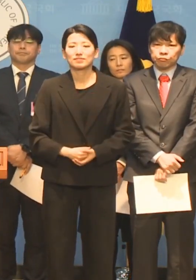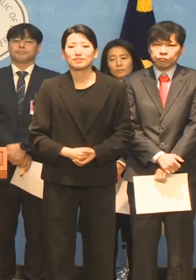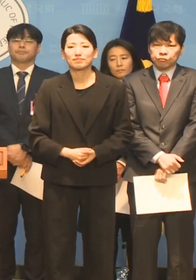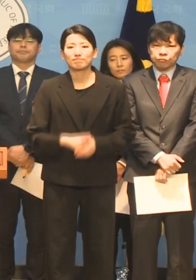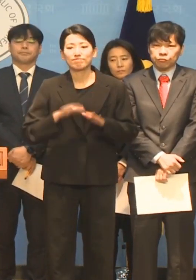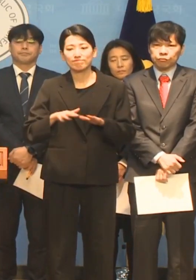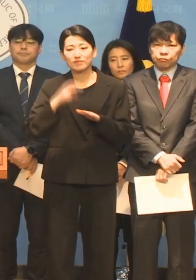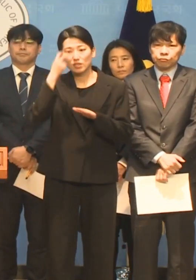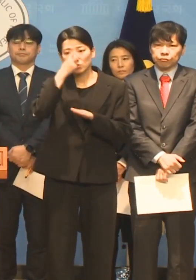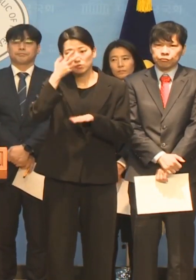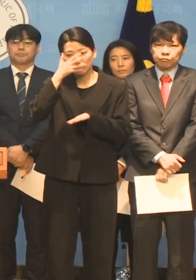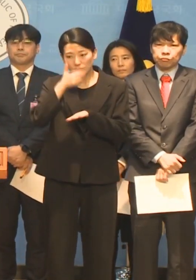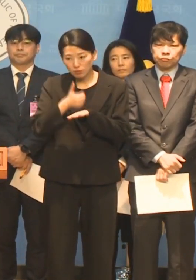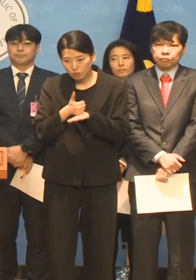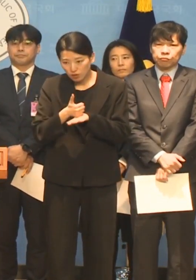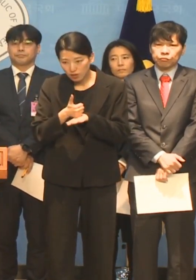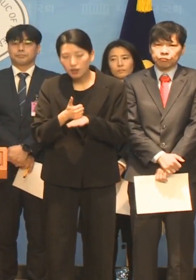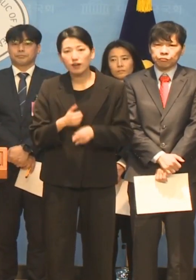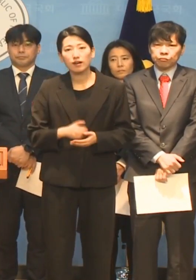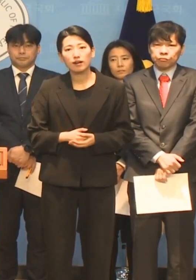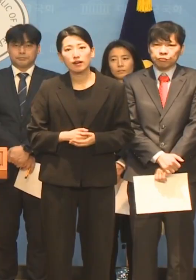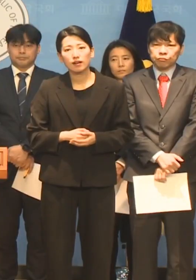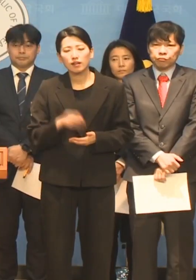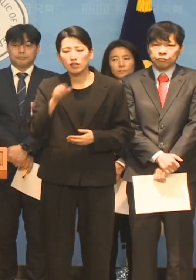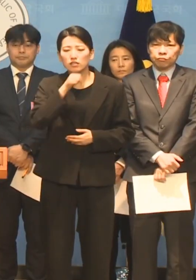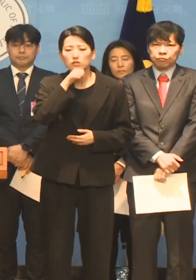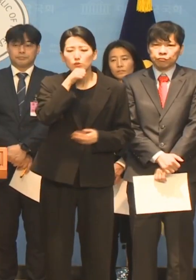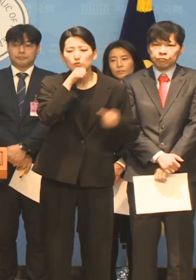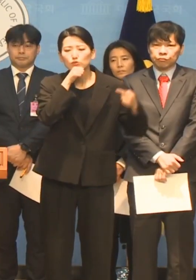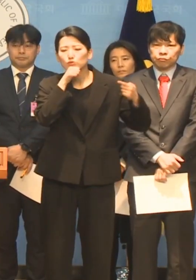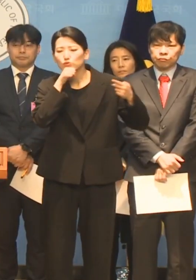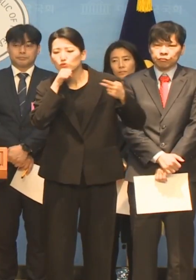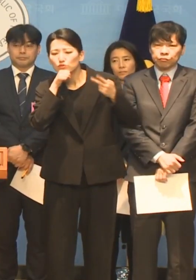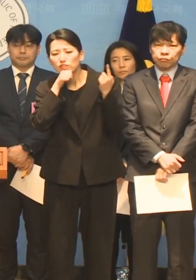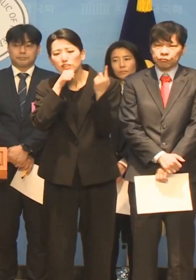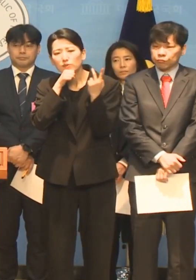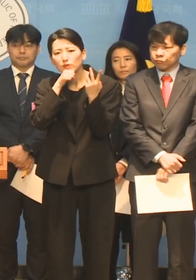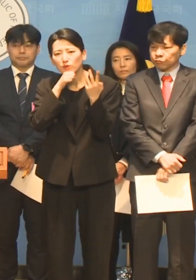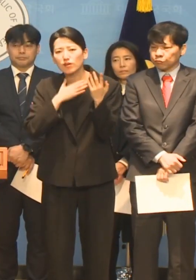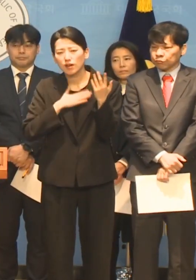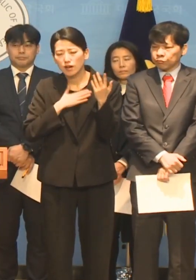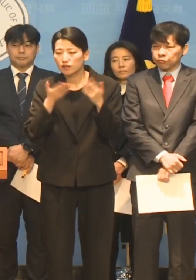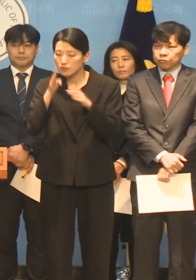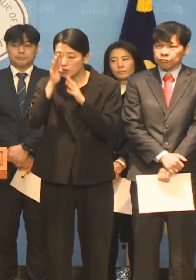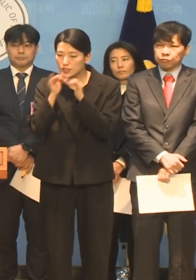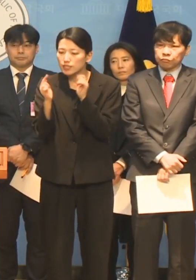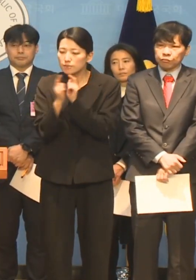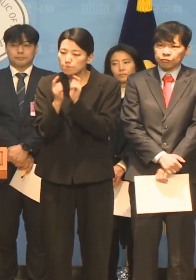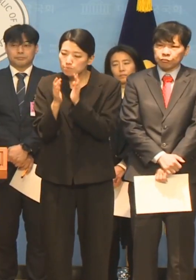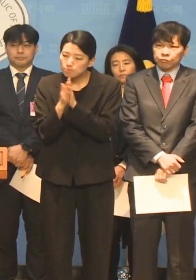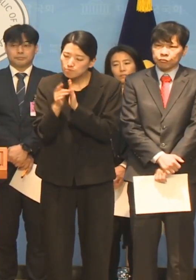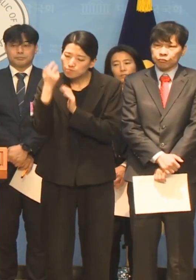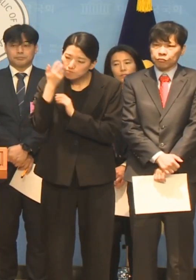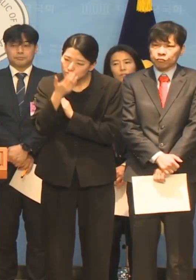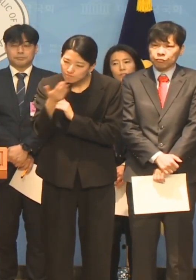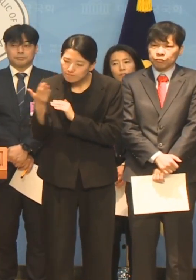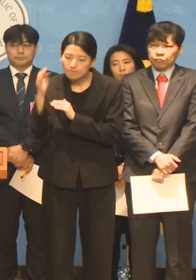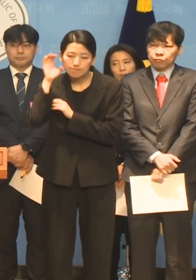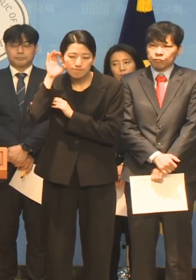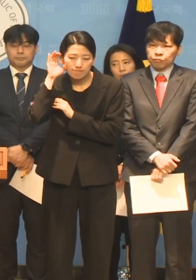조사 결과에서 측정 지표로 다 표현되지 않은 환자들의 현실과 목소리를 정리해서